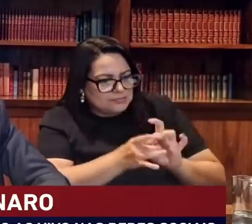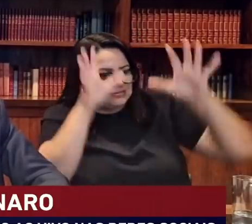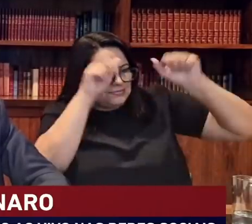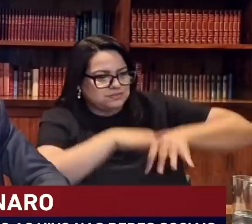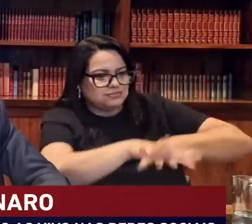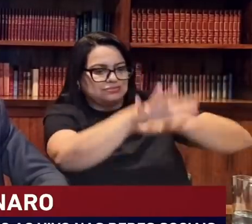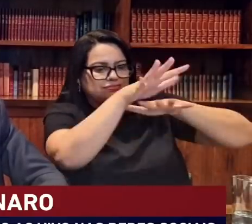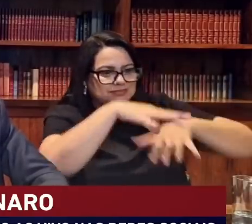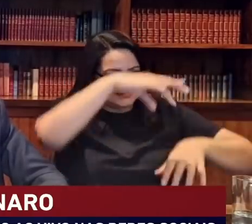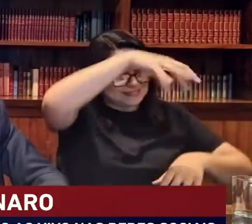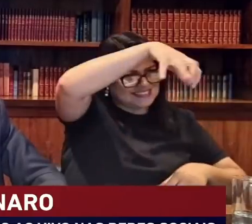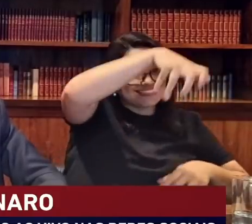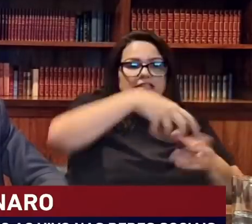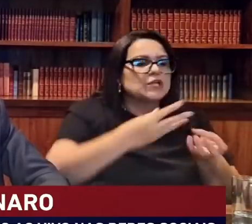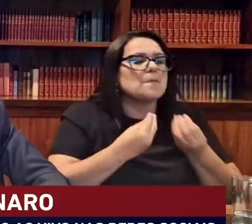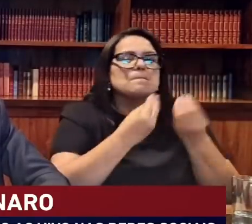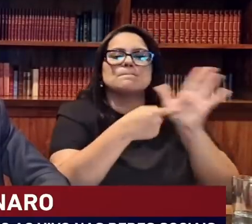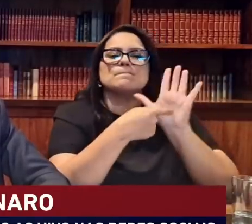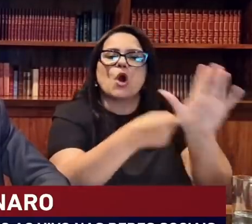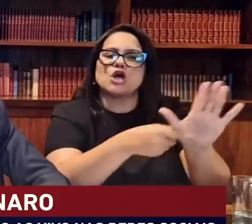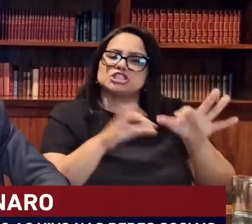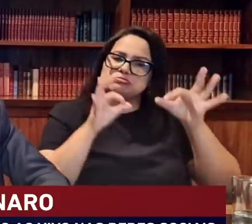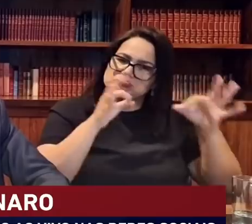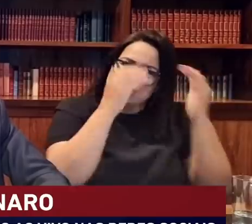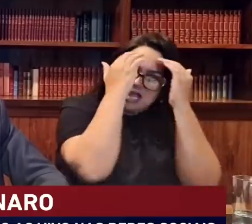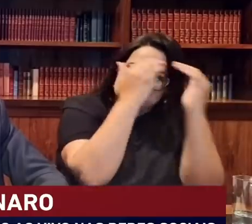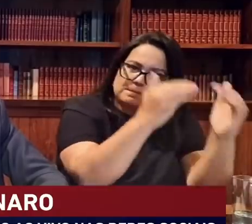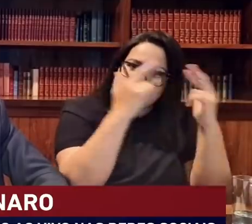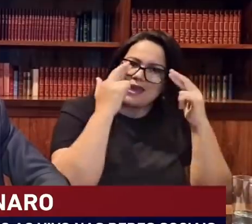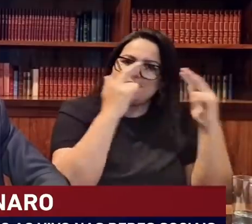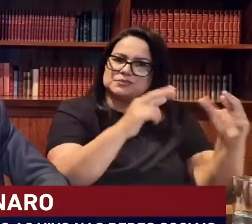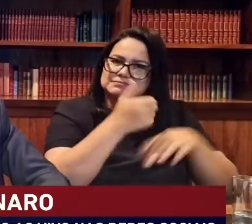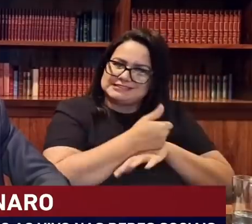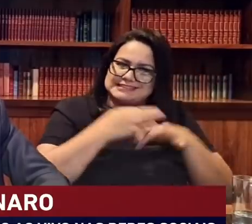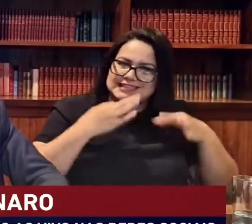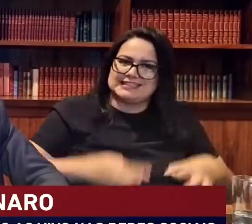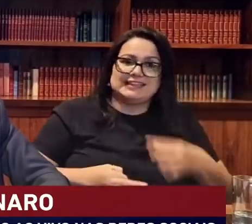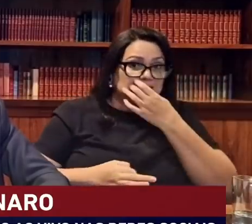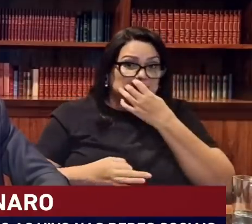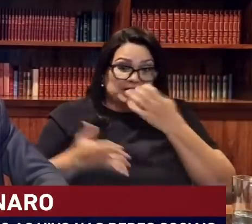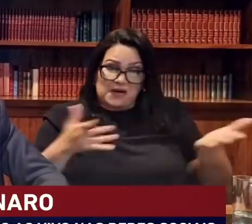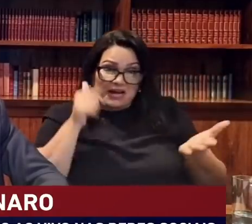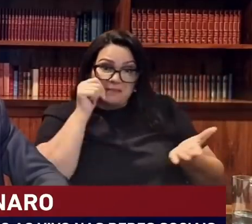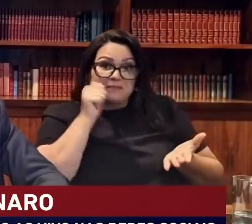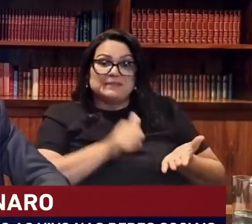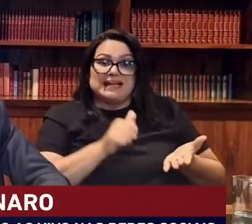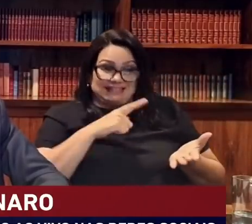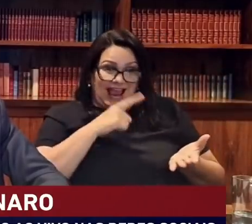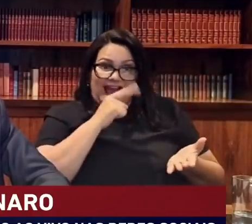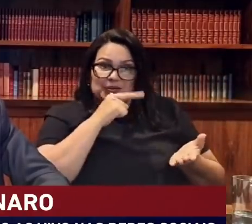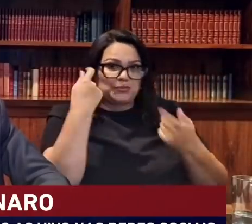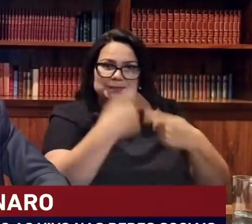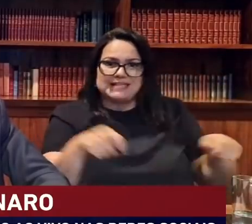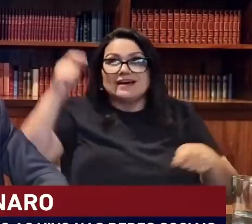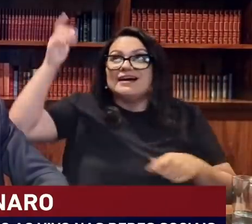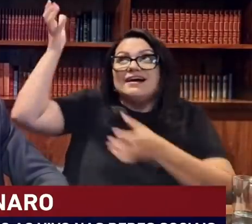à dignidade à mulher nordestina, porque essa água chegou para que a mulher não sofra carregando o balde de